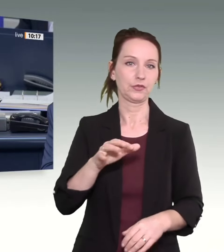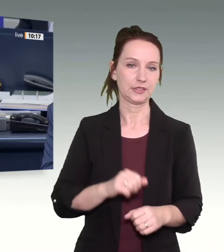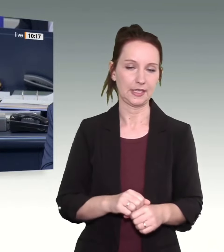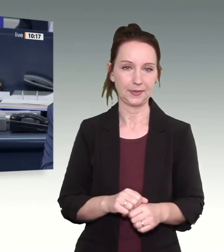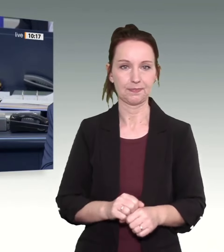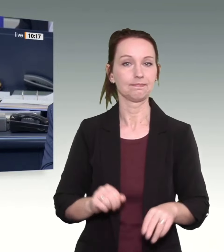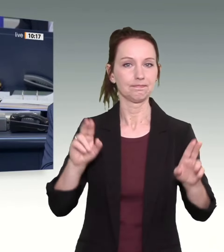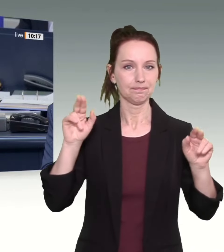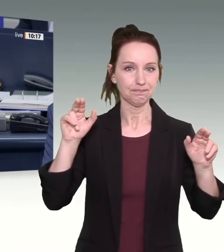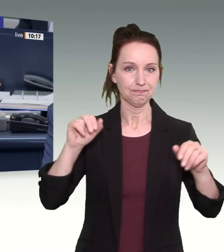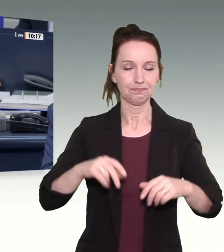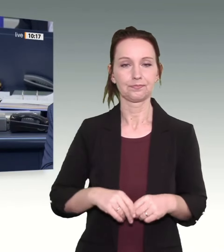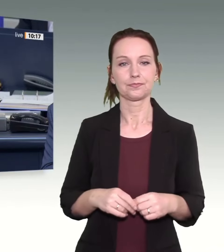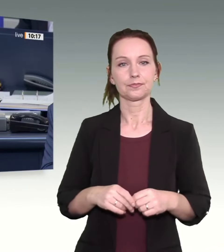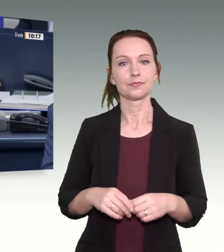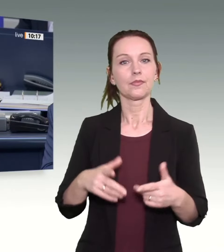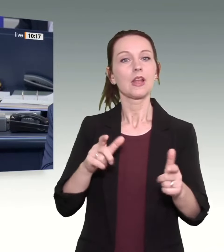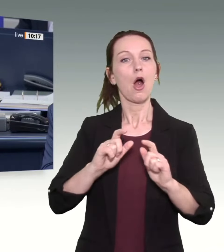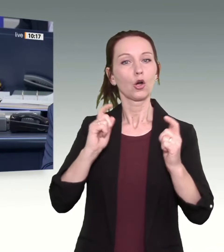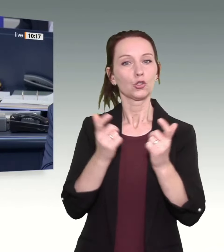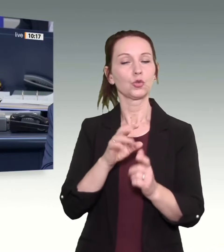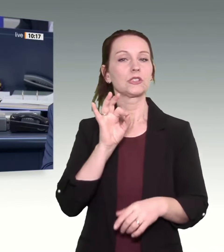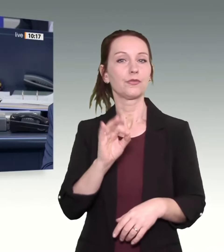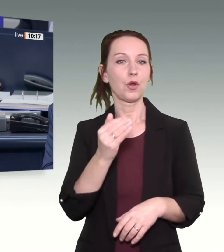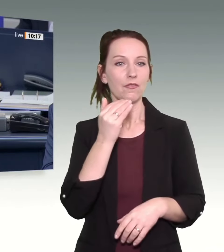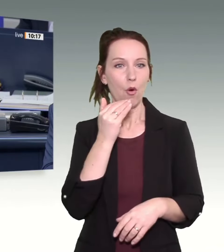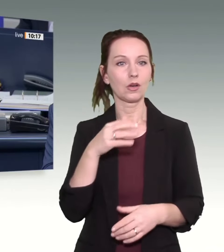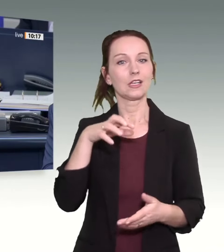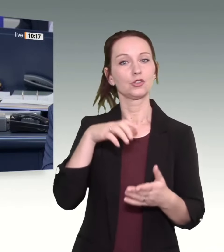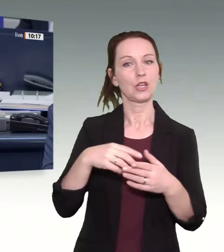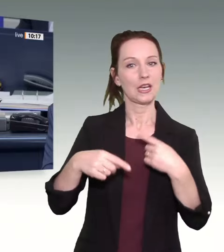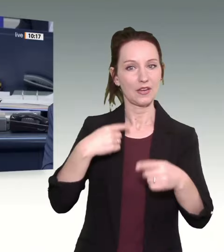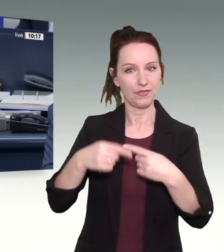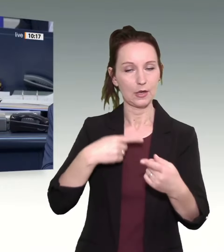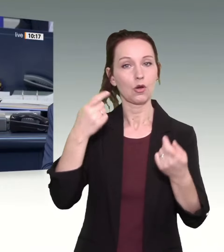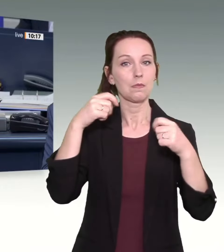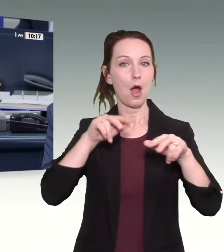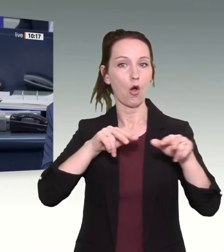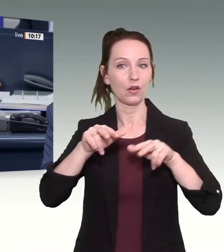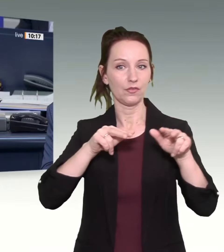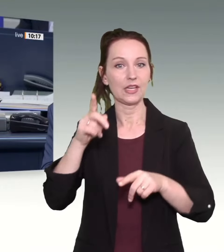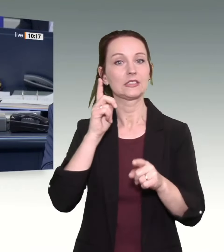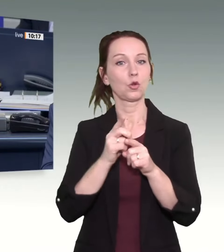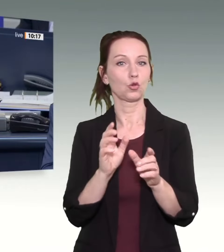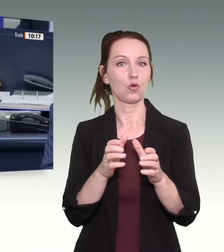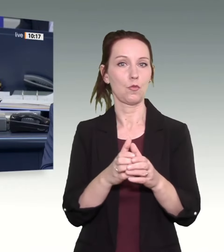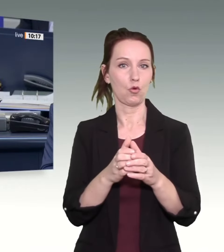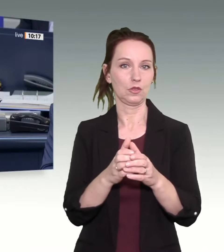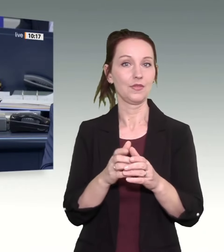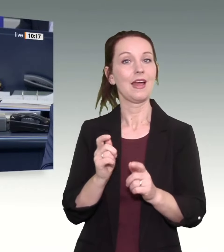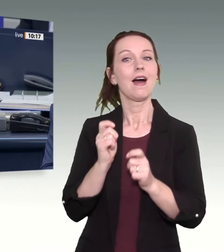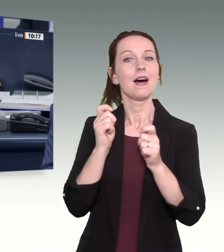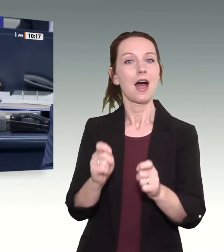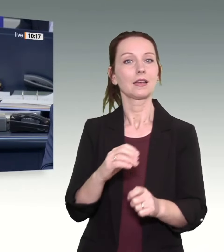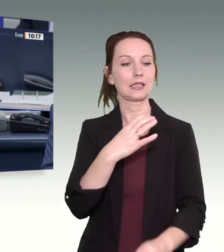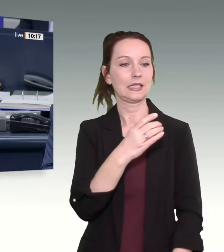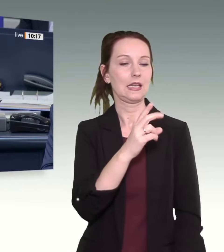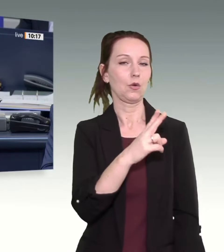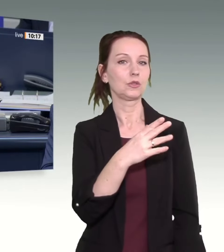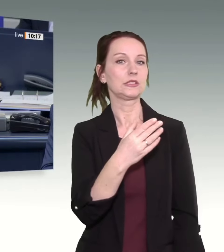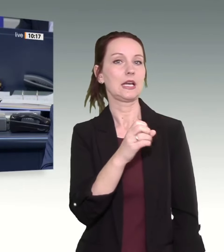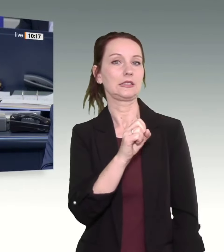Beschlussempfehlung des Ausschusses für Wohnen, Stadtentwicklung, Bauwesen und Kommunen zu dem Antrag der Fraktion der CDU und CSU mit dem Titel